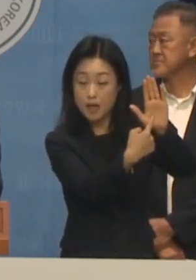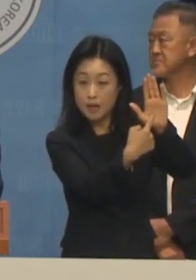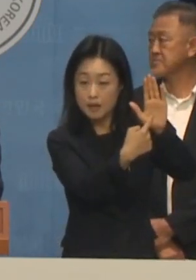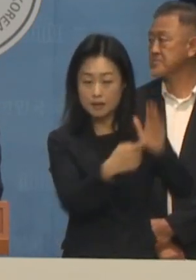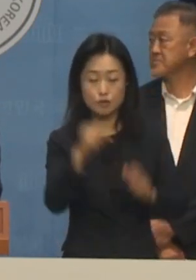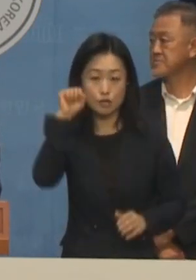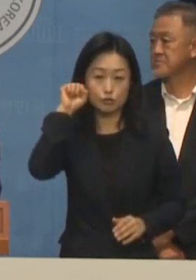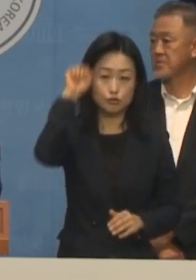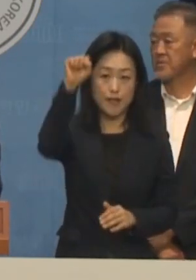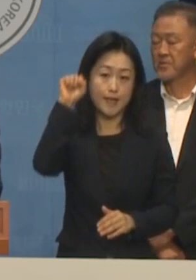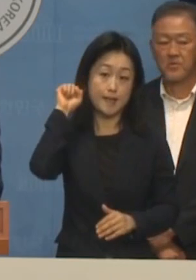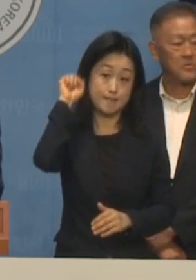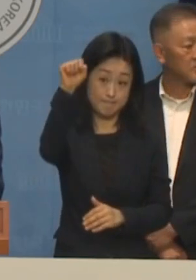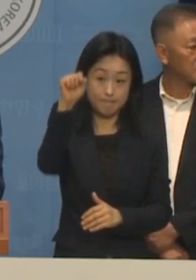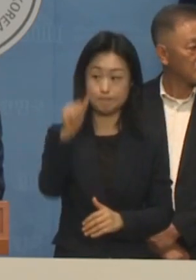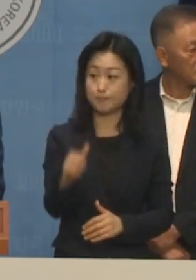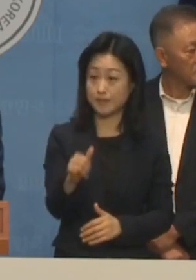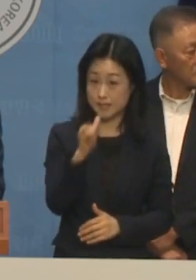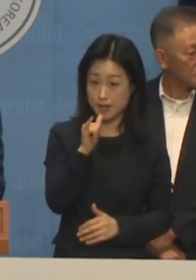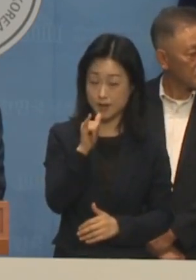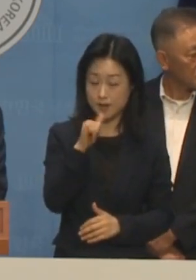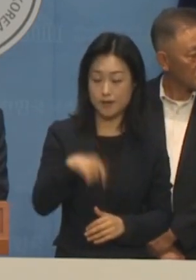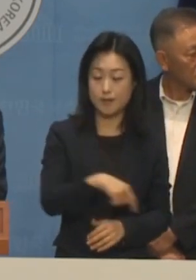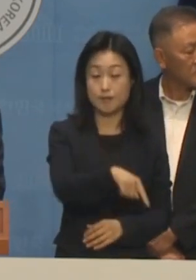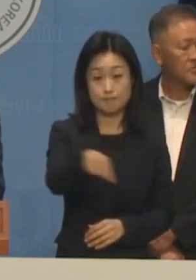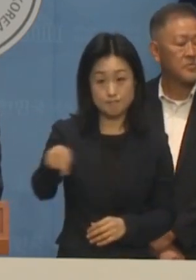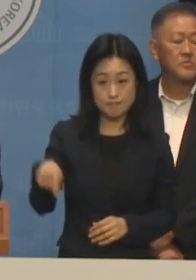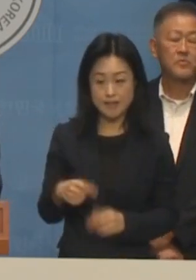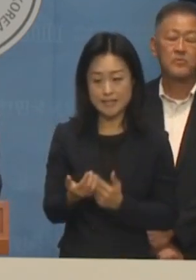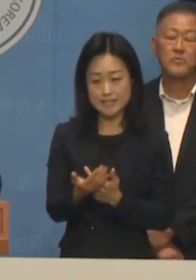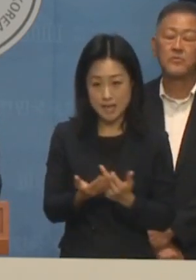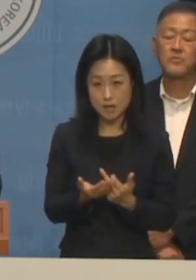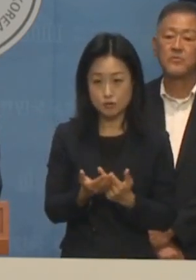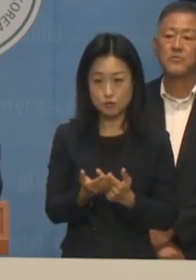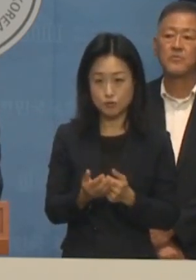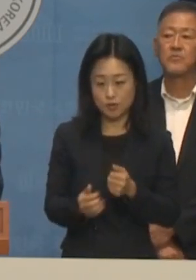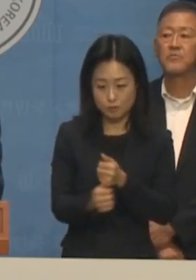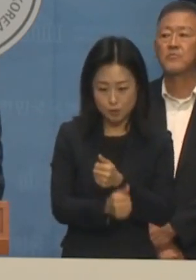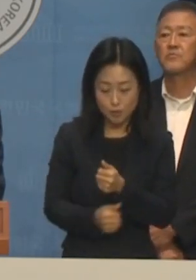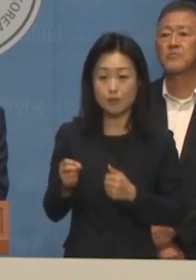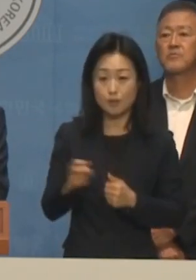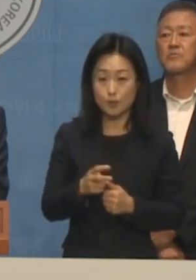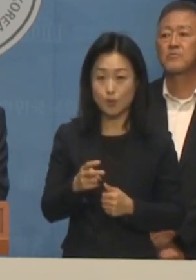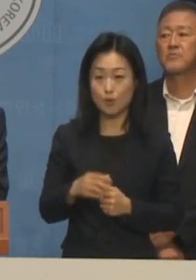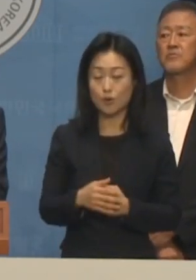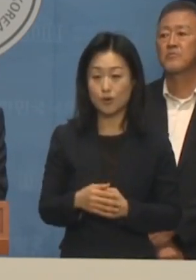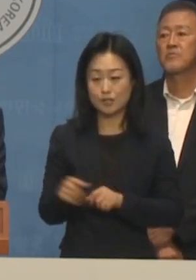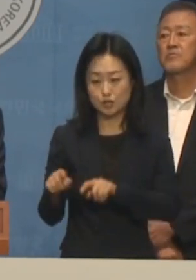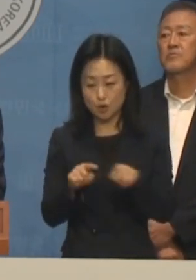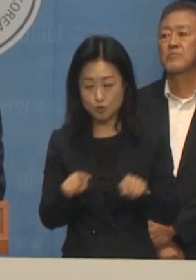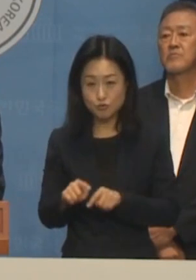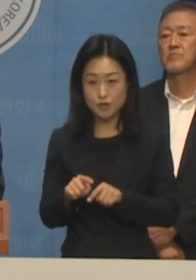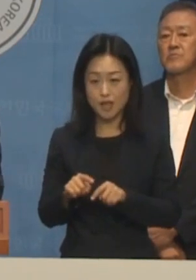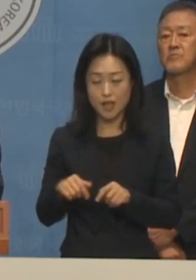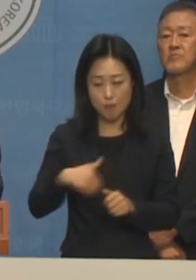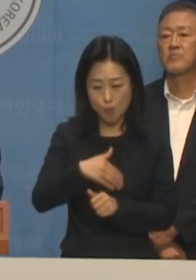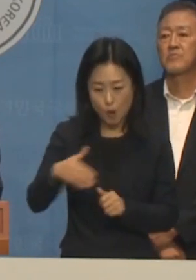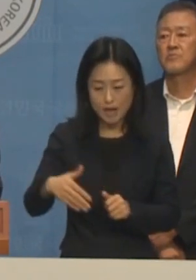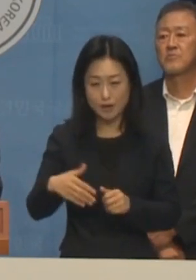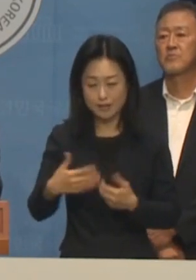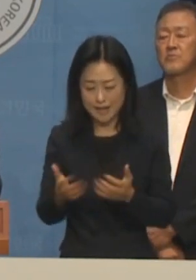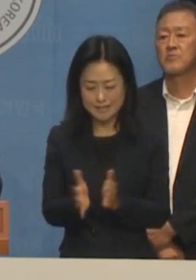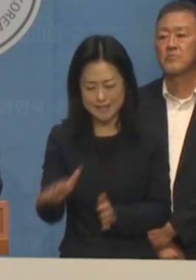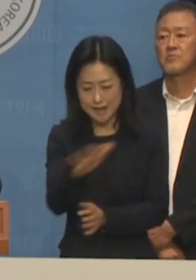투쟁을 전개해온 제주 비상도민회의 또 제주 제2공항 백지화 전국행 그리고 여러 환경단체분들의